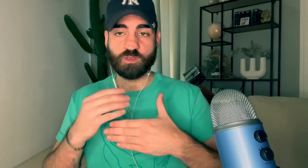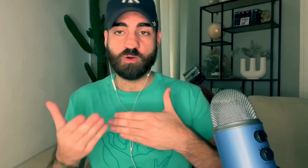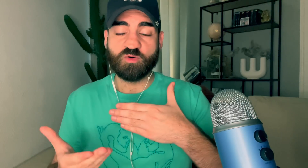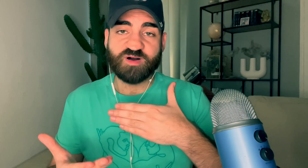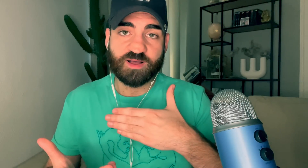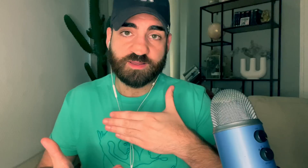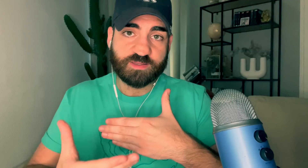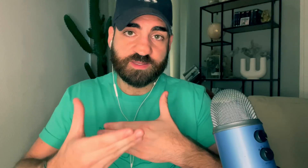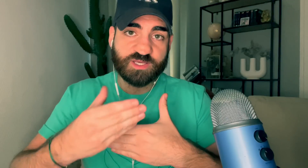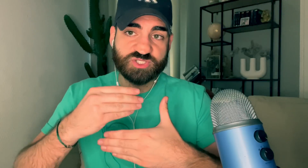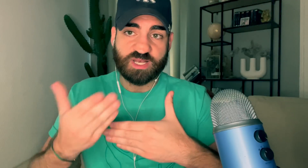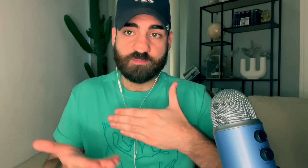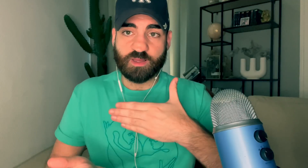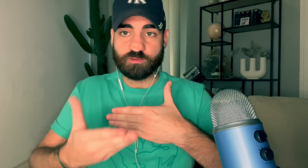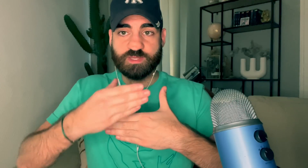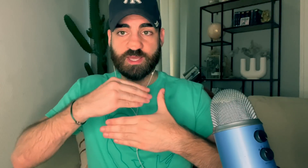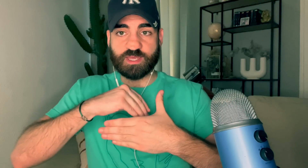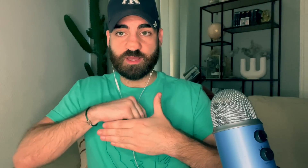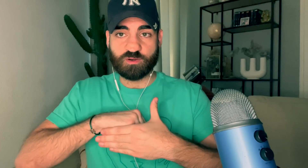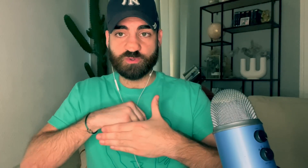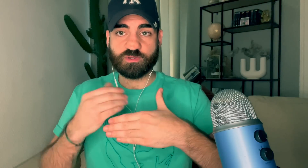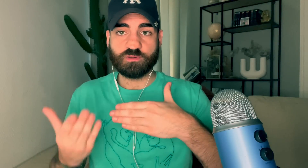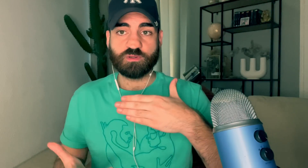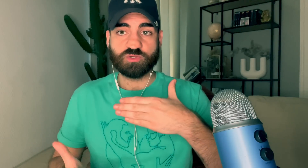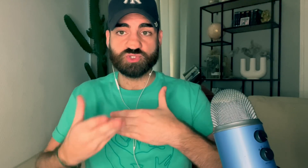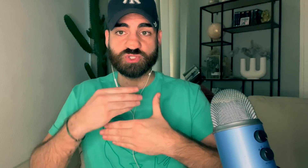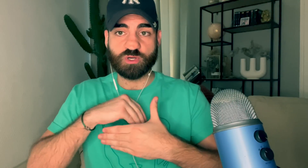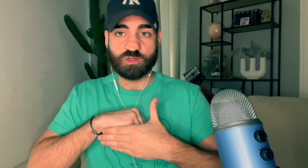On va cacher la main derrière l'autre genre.